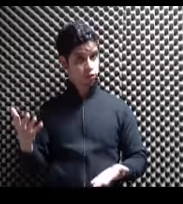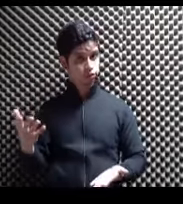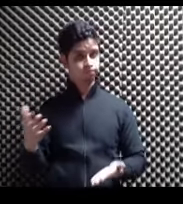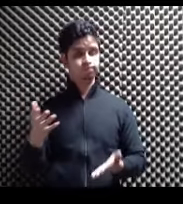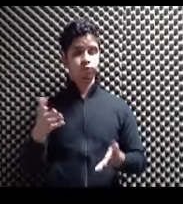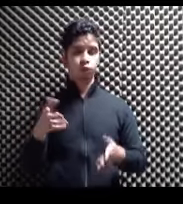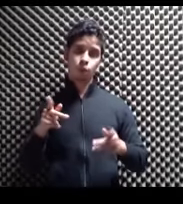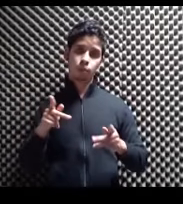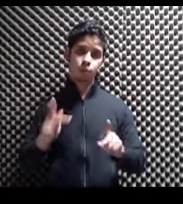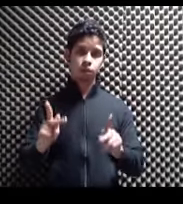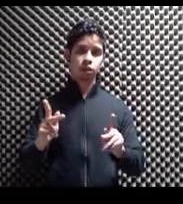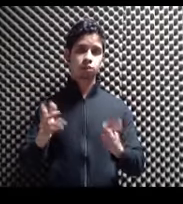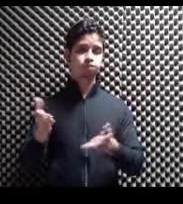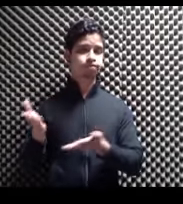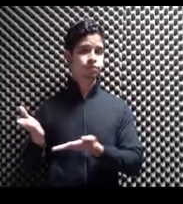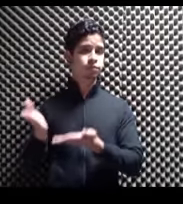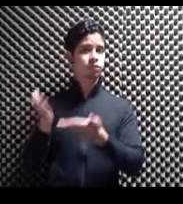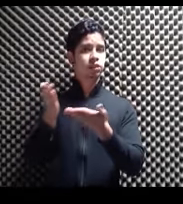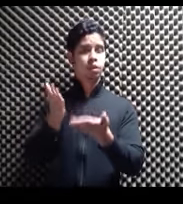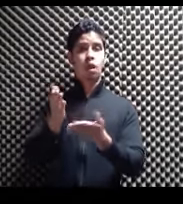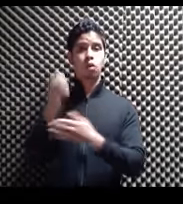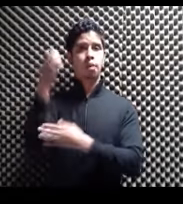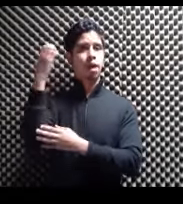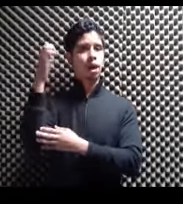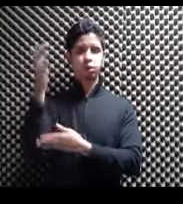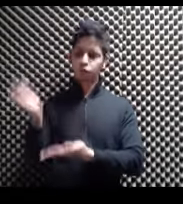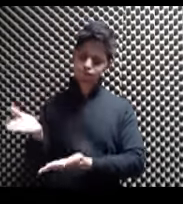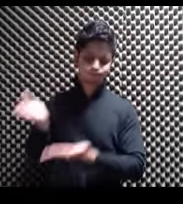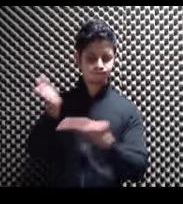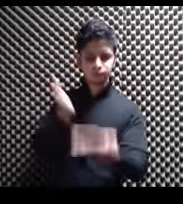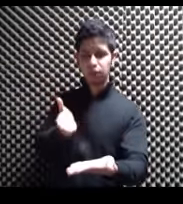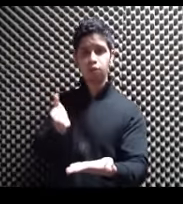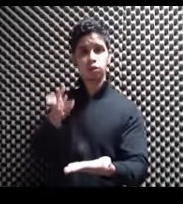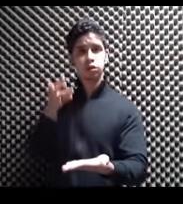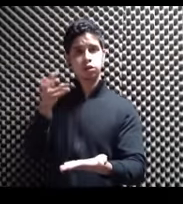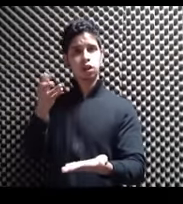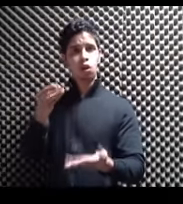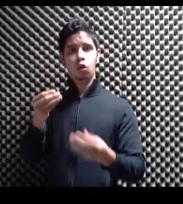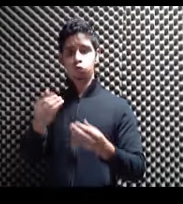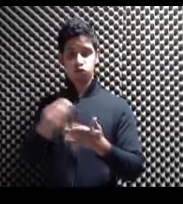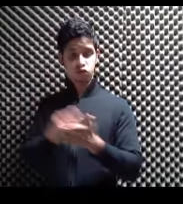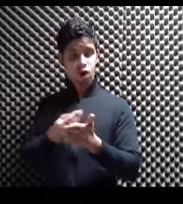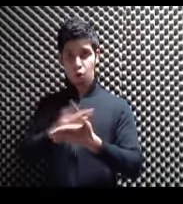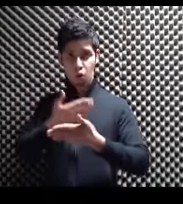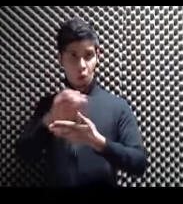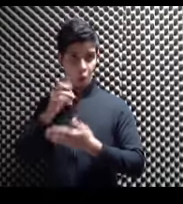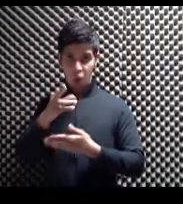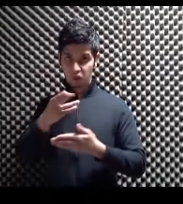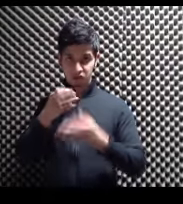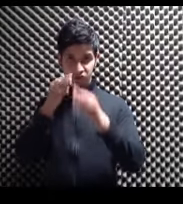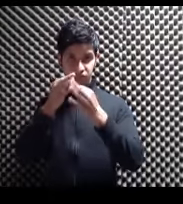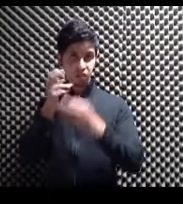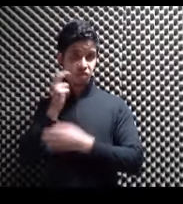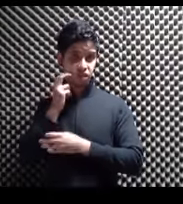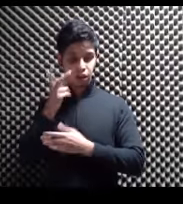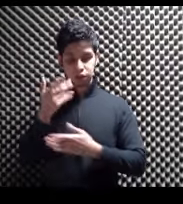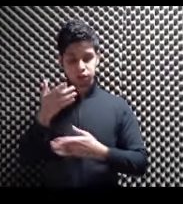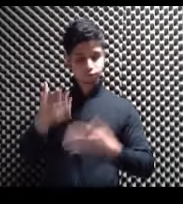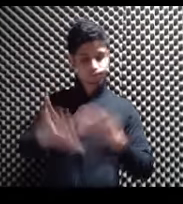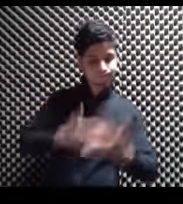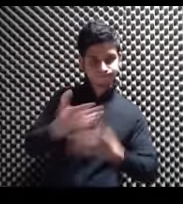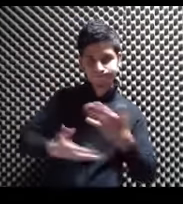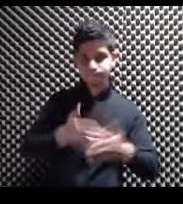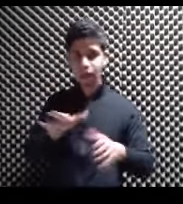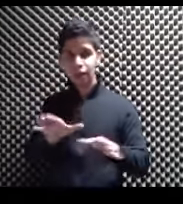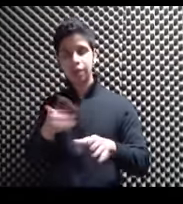una emergencia, lo llevamos, con chavos sin dinero, ¿verdad? Nos atiende. La urgencia, obviamente. Y nosotros pues vamos